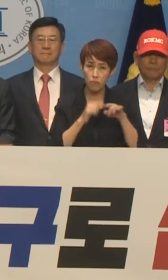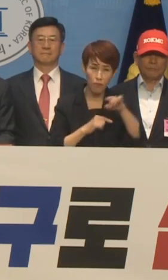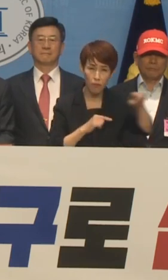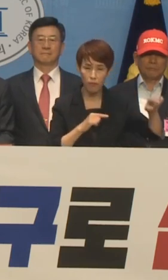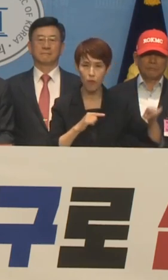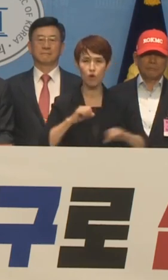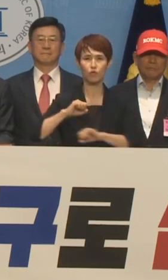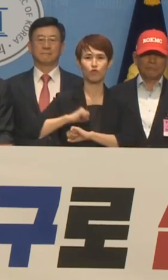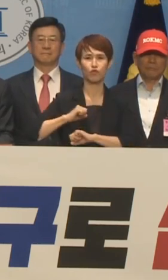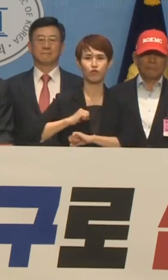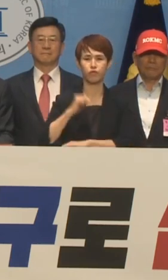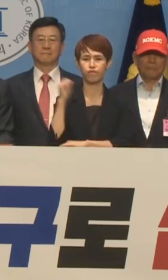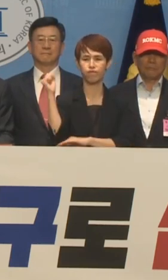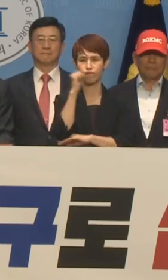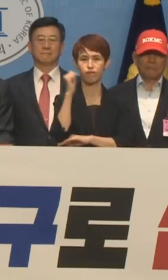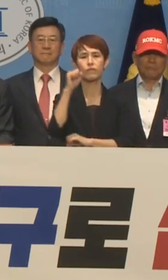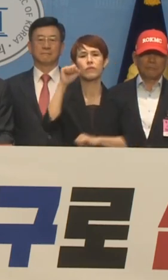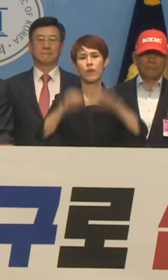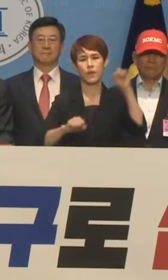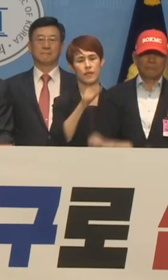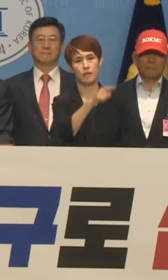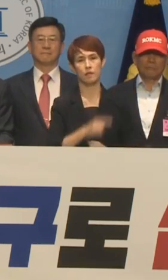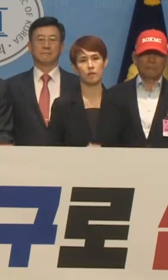신뢰를 무너뜨리는 행위이다.